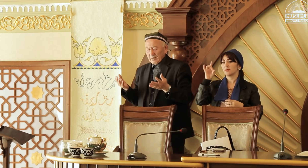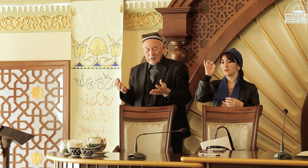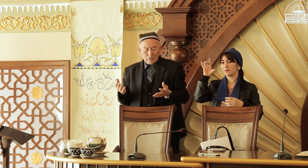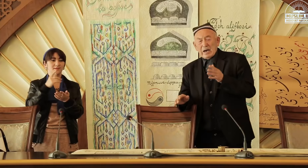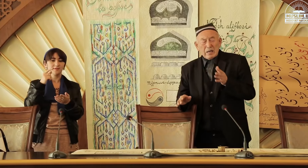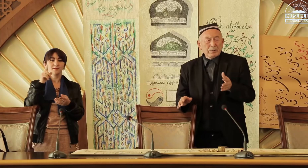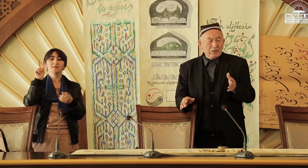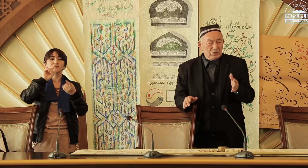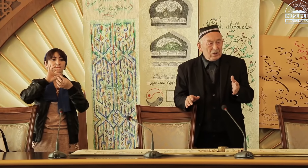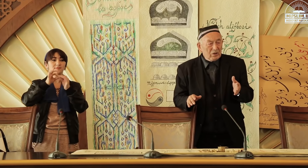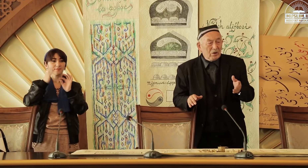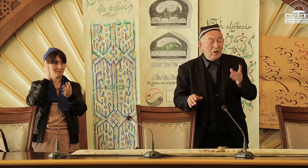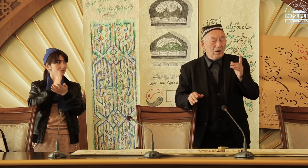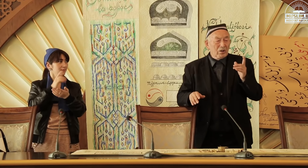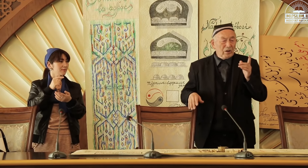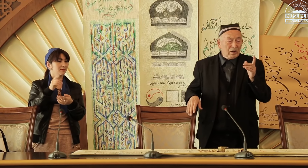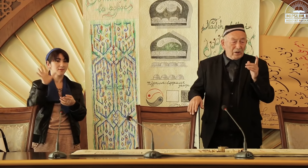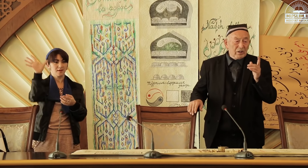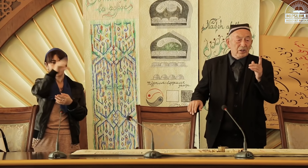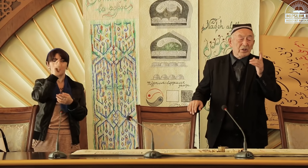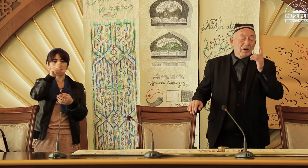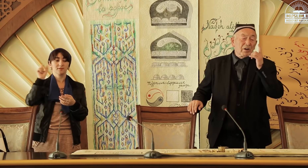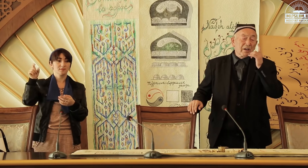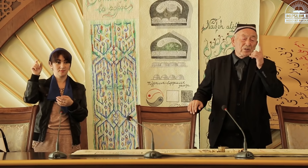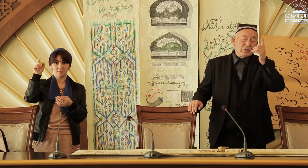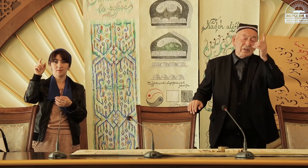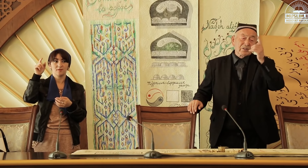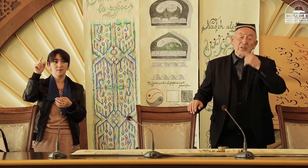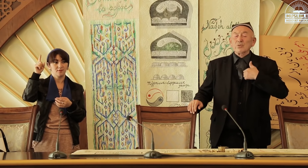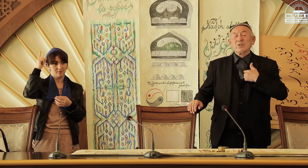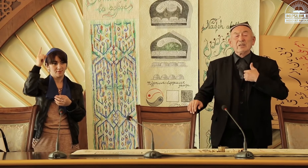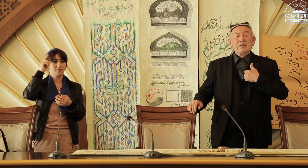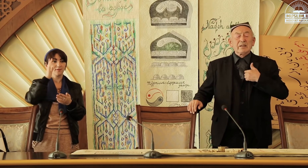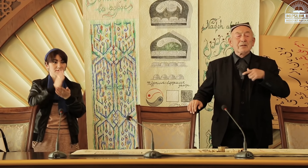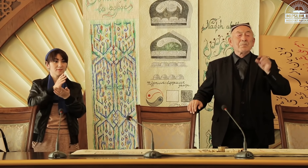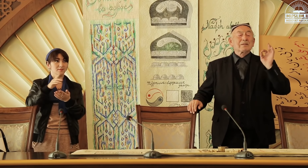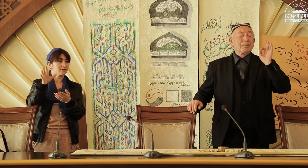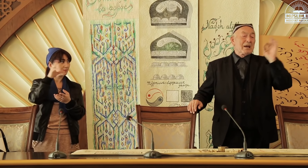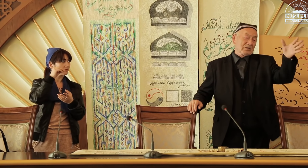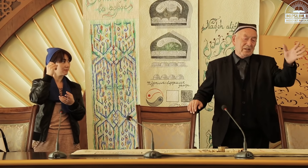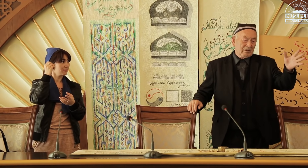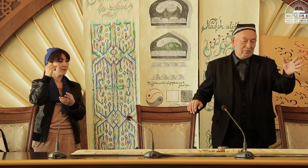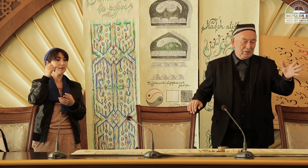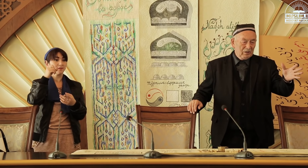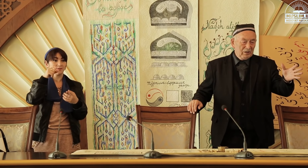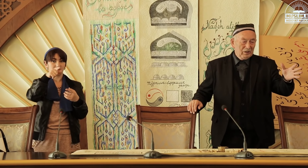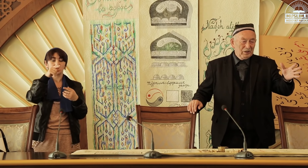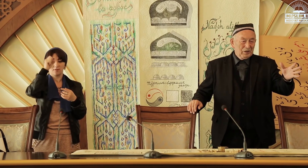ne'mat. Har bir inson Alloh taolaning inoyati soyasida dunyoda ekanini bilsa bas